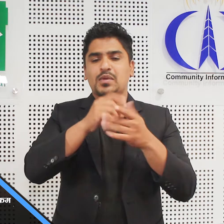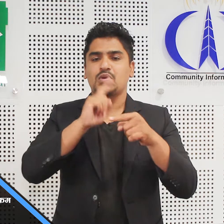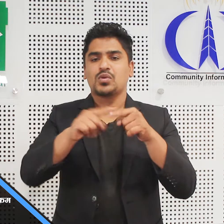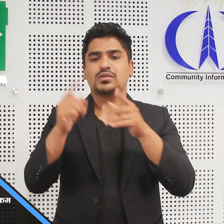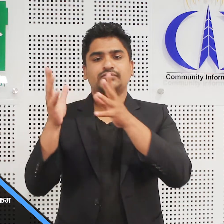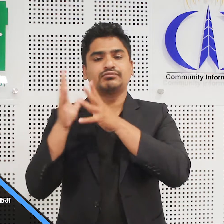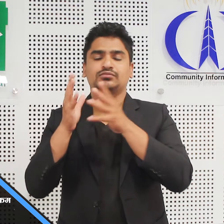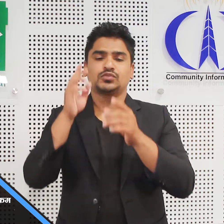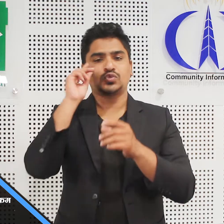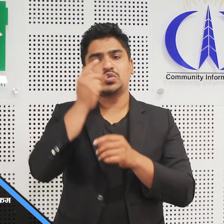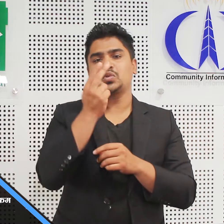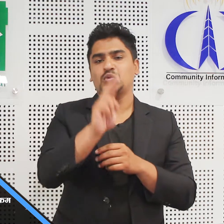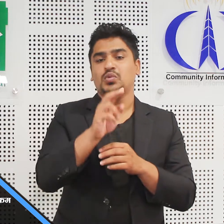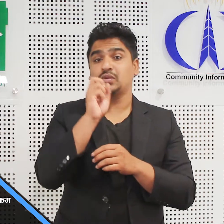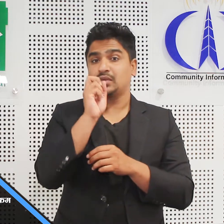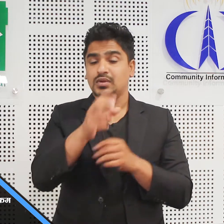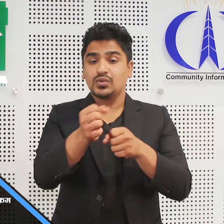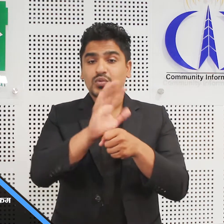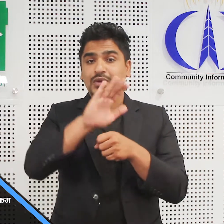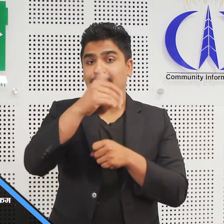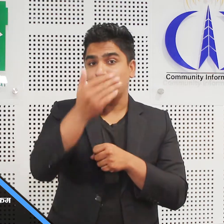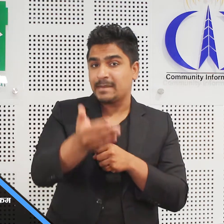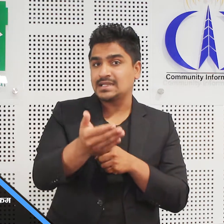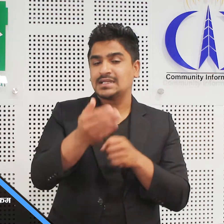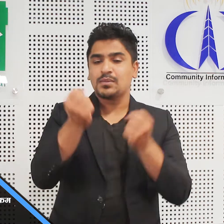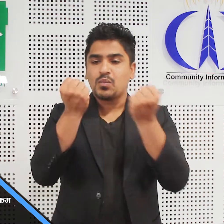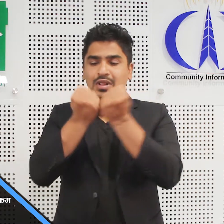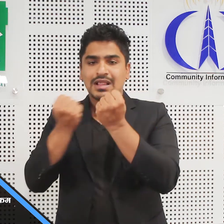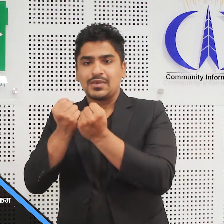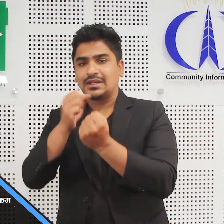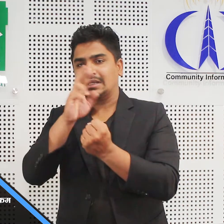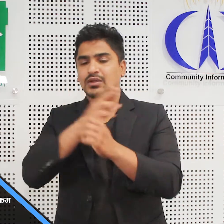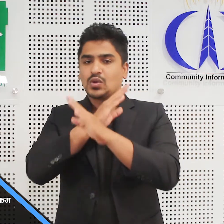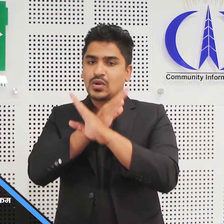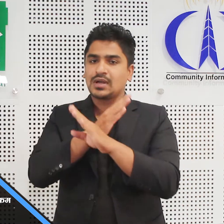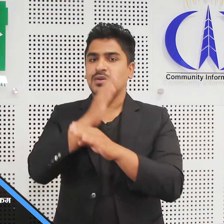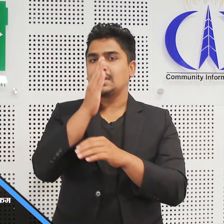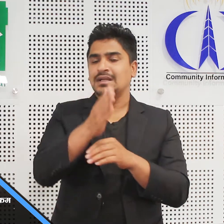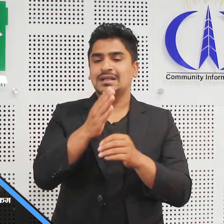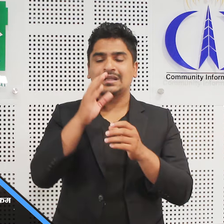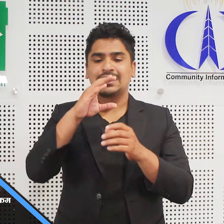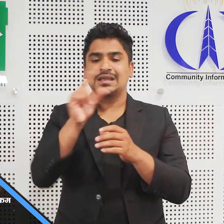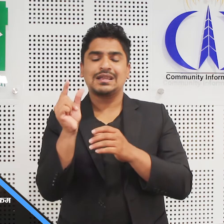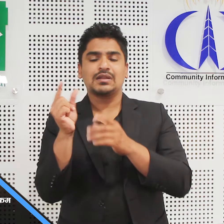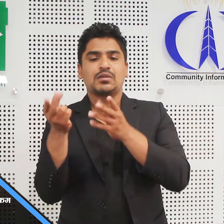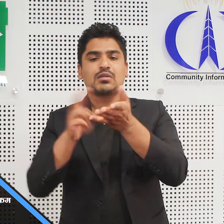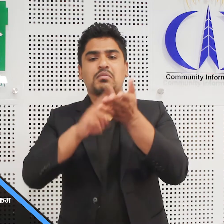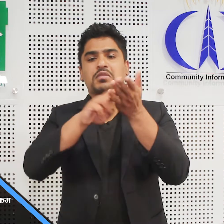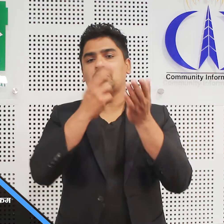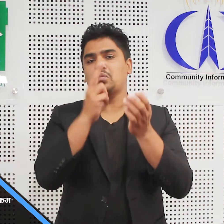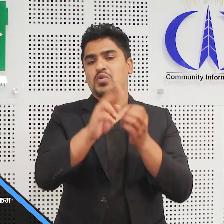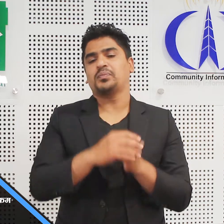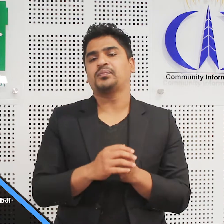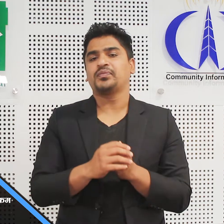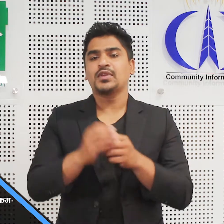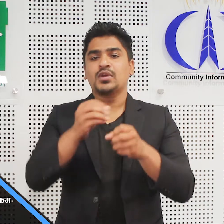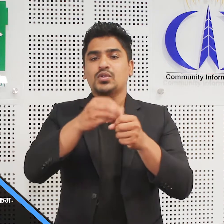टार्न सजिलो थियो, तर कोरोना पछि भएको बन्दाबन्दी र निषेधाज्ञाले ऋणको भार थपिएको छ। धनुषाकै